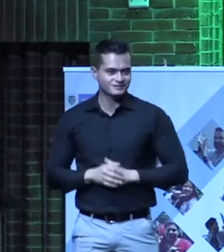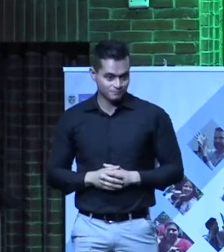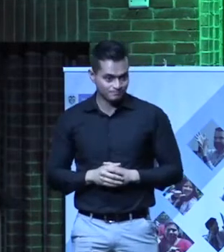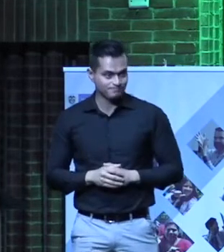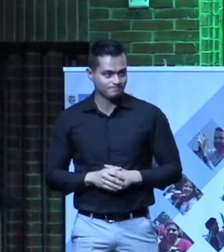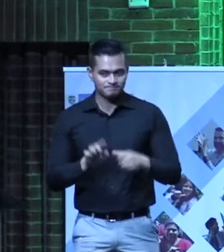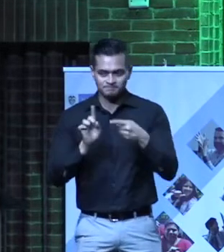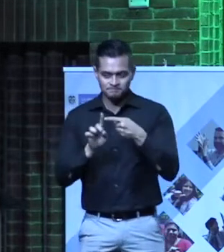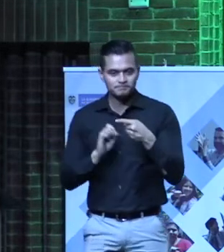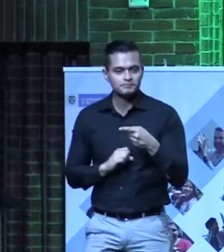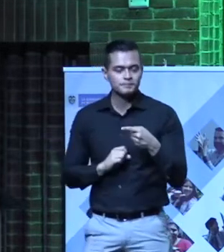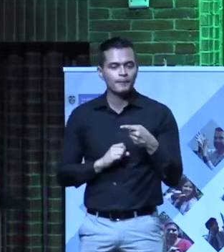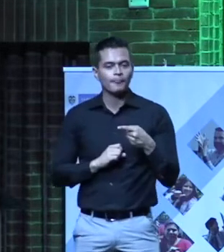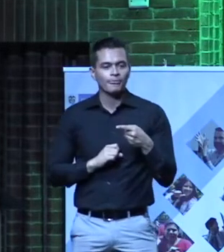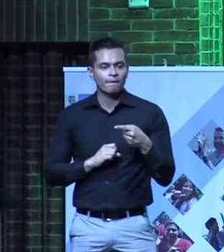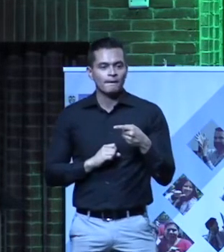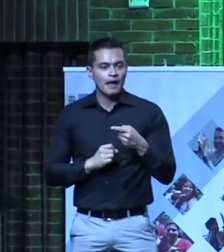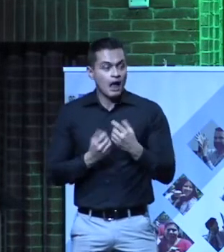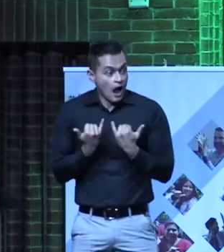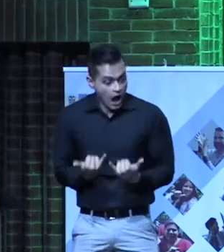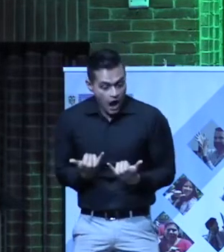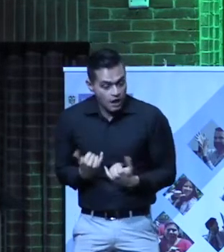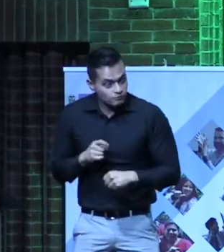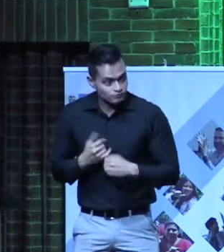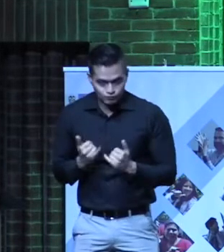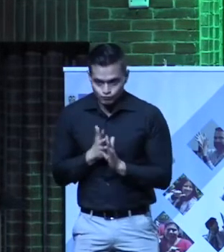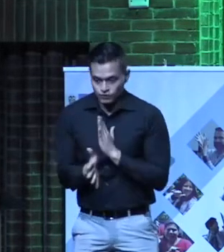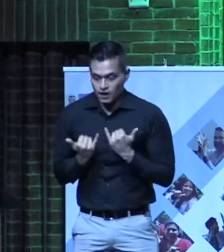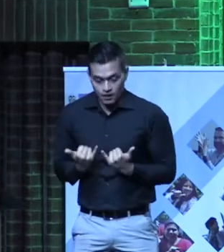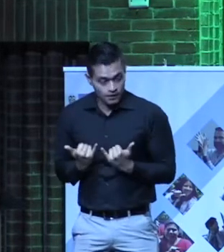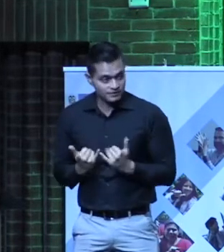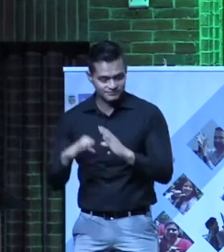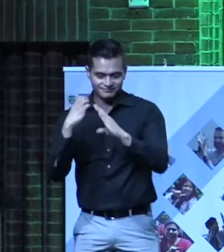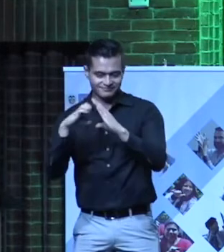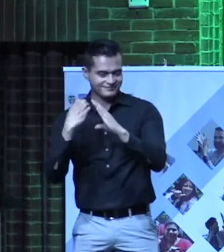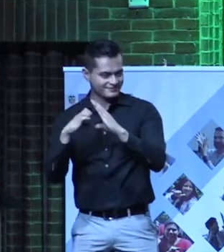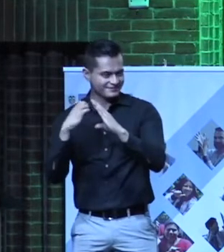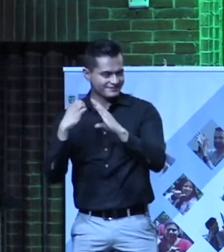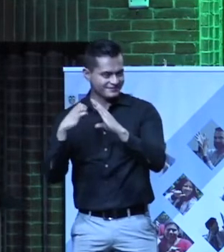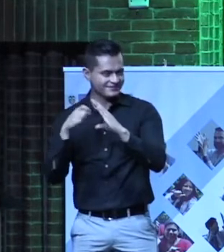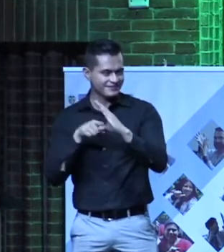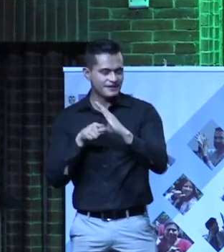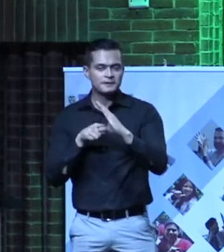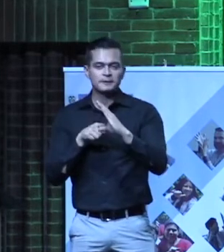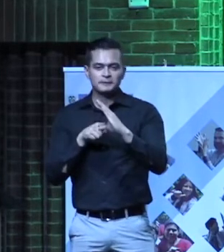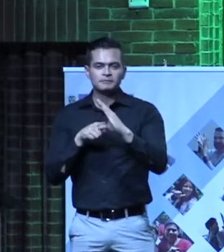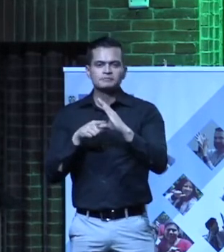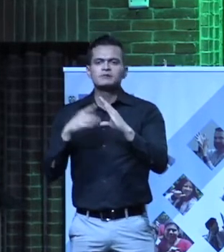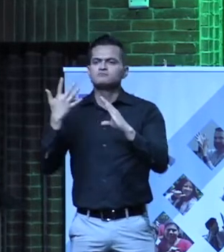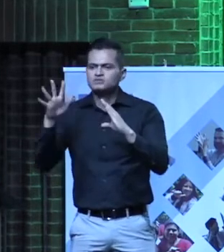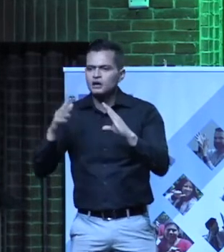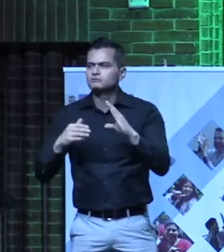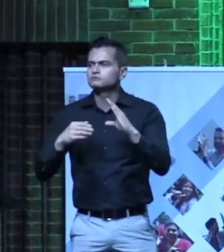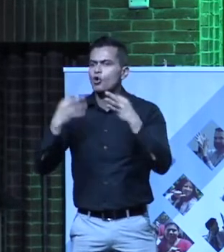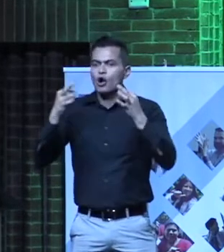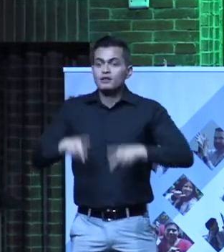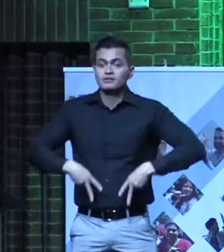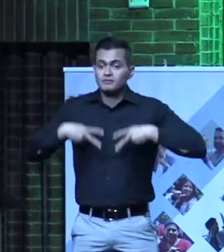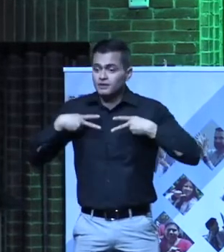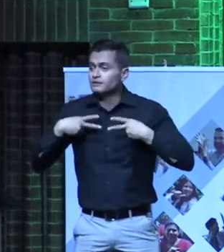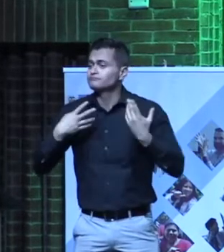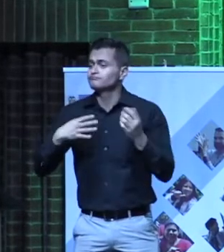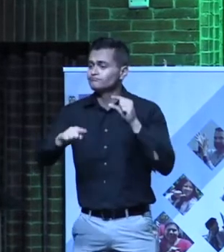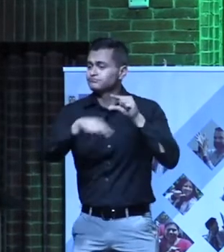En este momento, en el Servicio Público de Empleo, hay hojas de vida de 40.000 personas